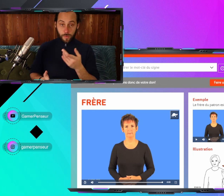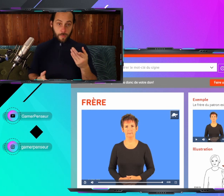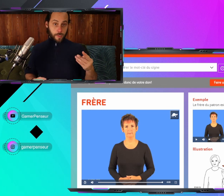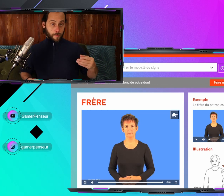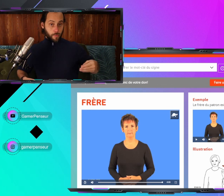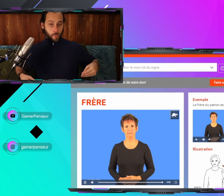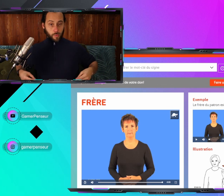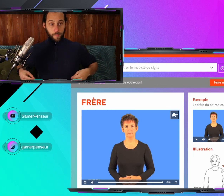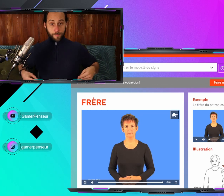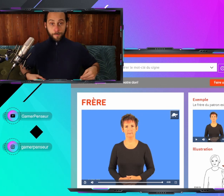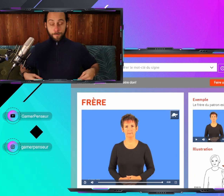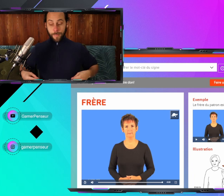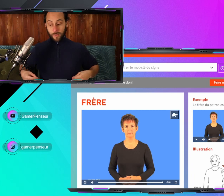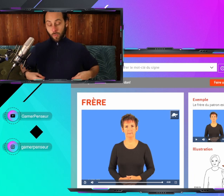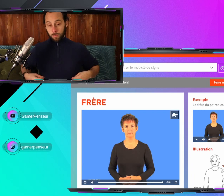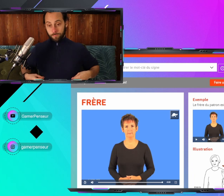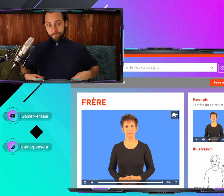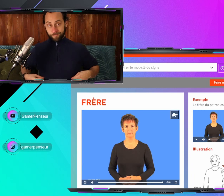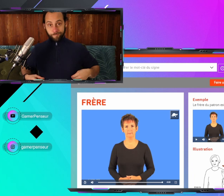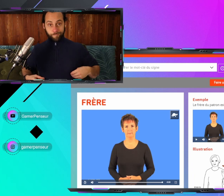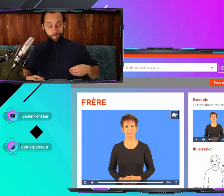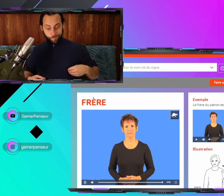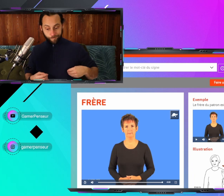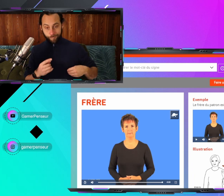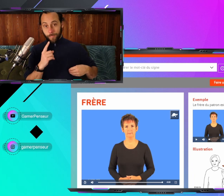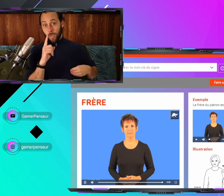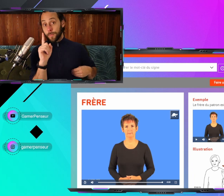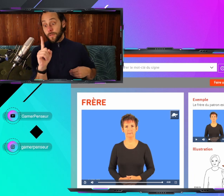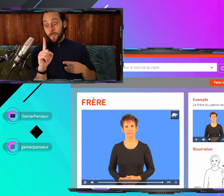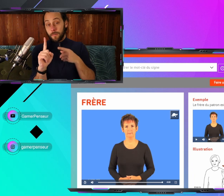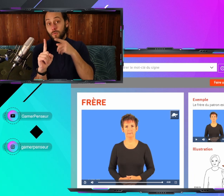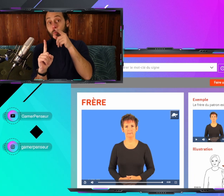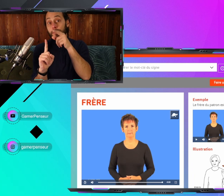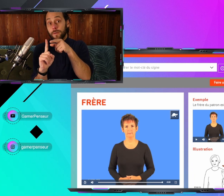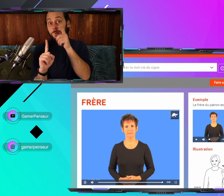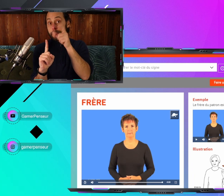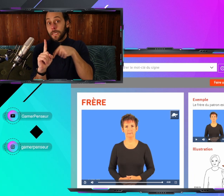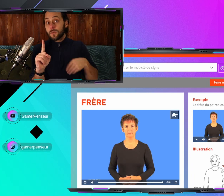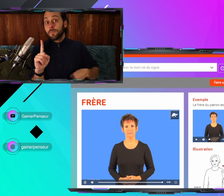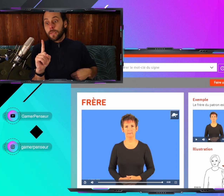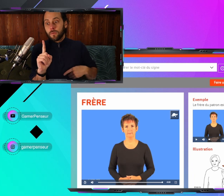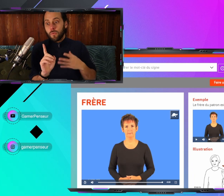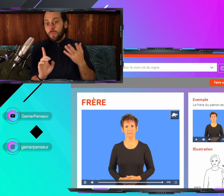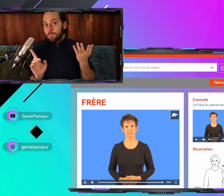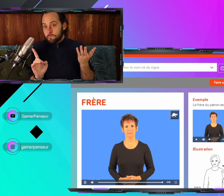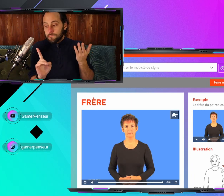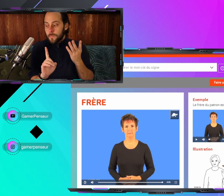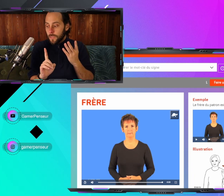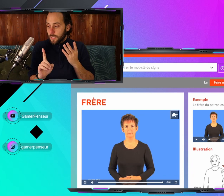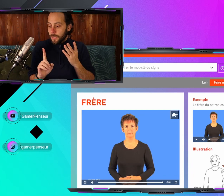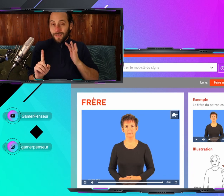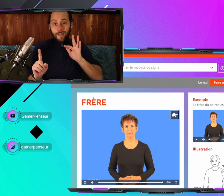Donc, ce serait plutôt patron. Alors, peut-être qu'ils vont le montrer. Personne patron.